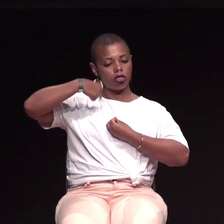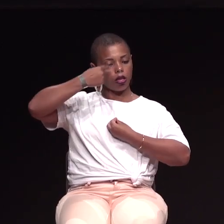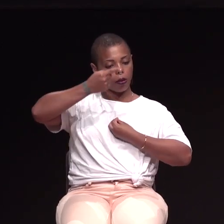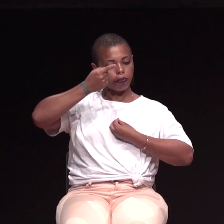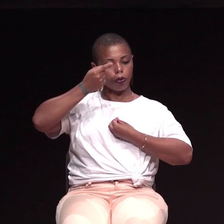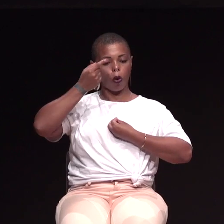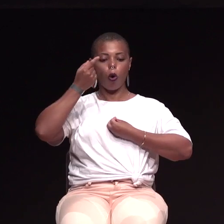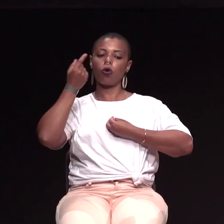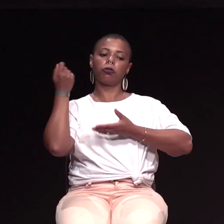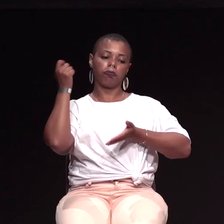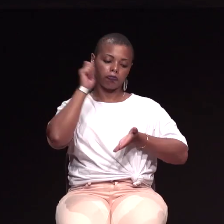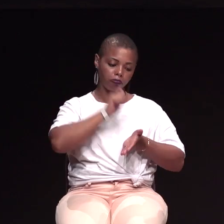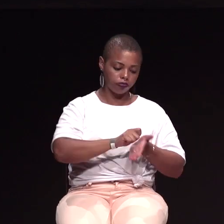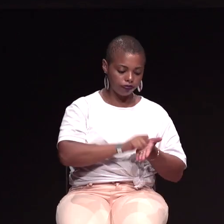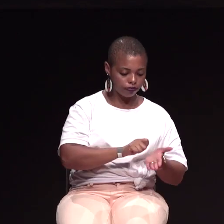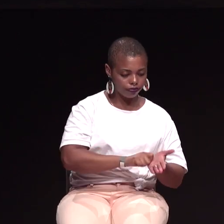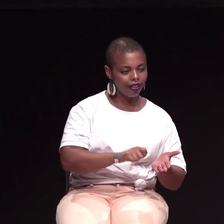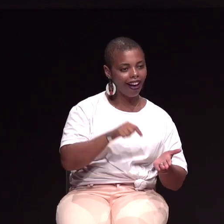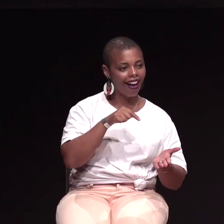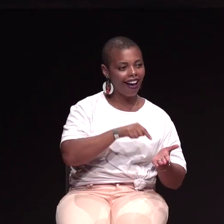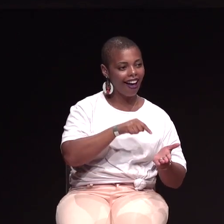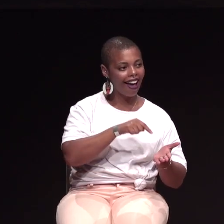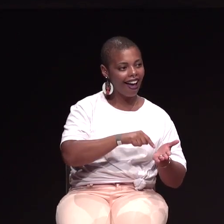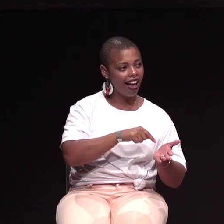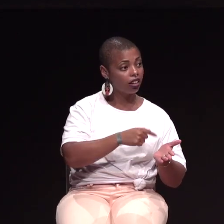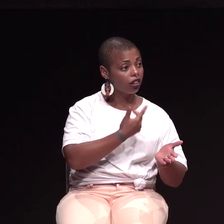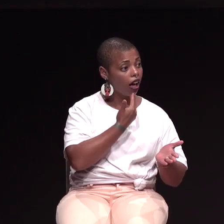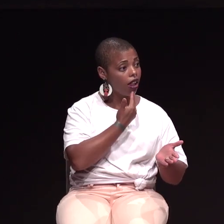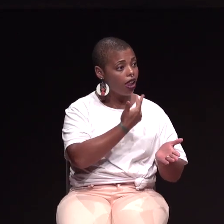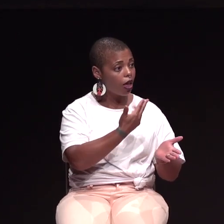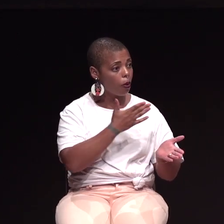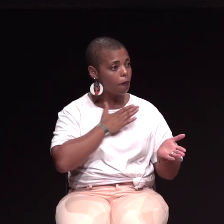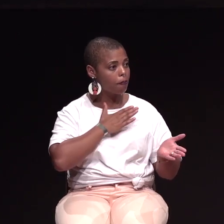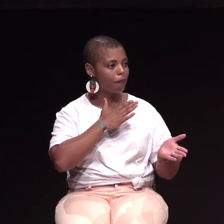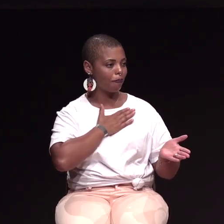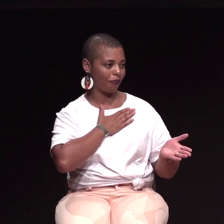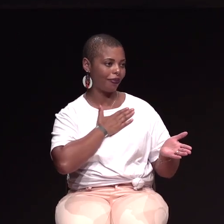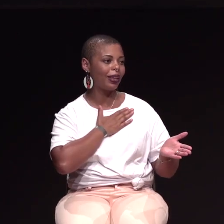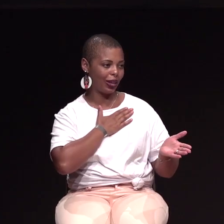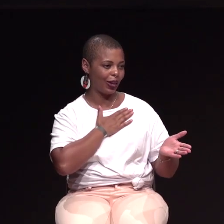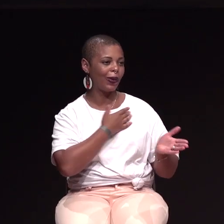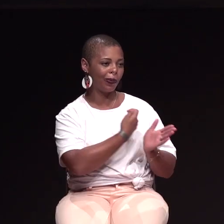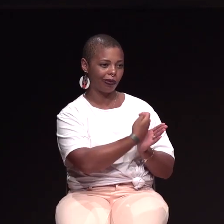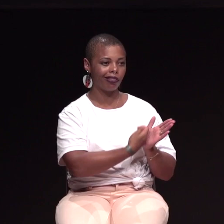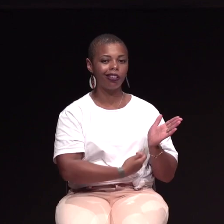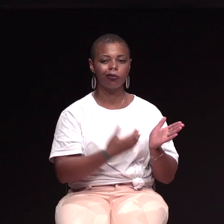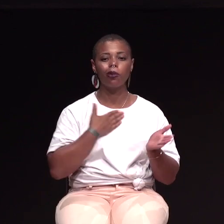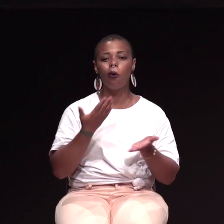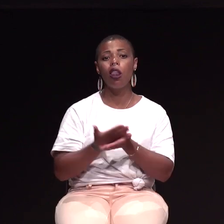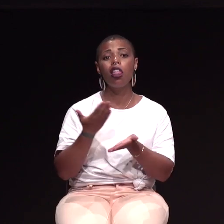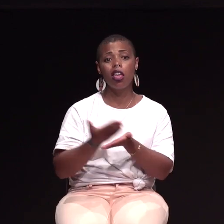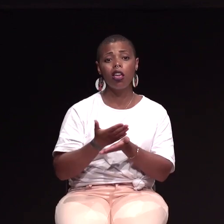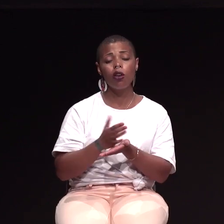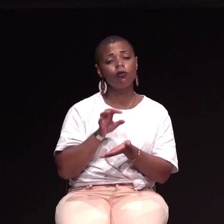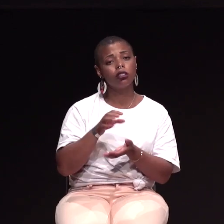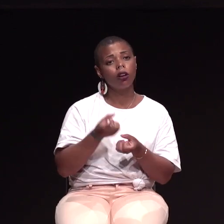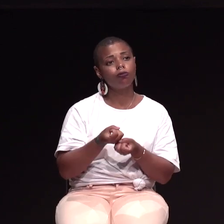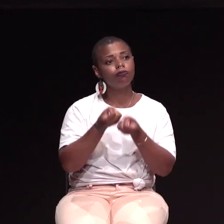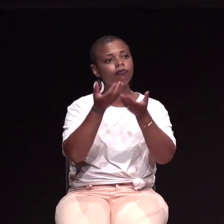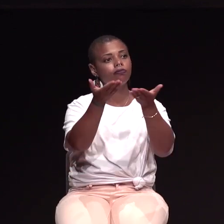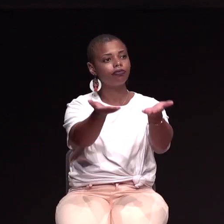uma linguagem que é o que eu ofereço como texto nos meus livros para as